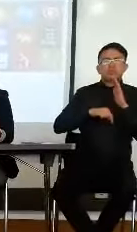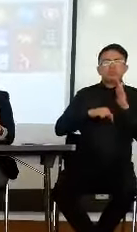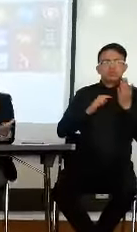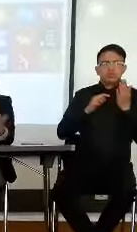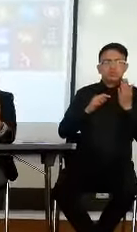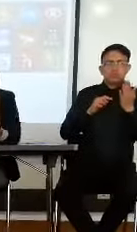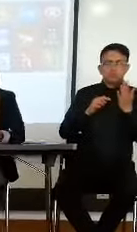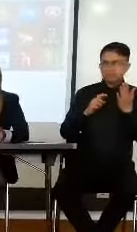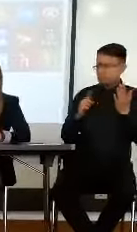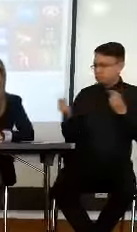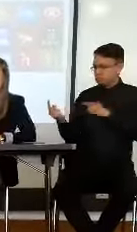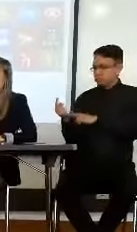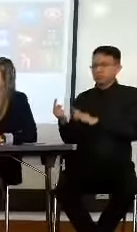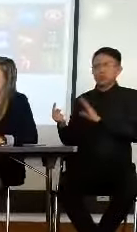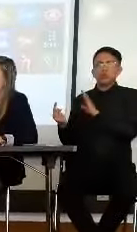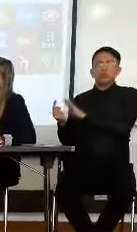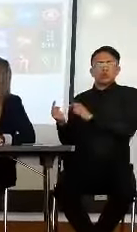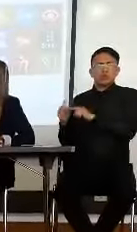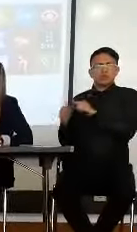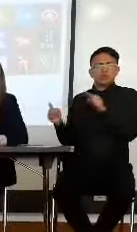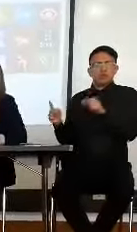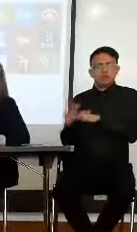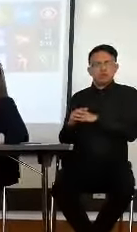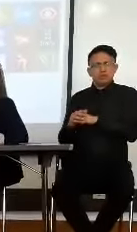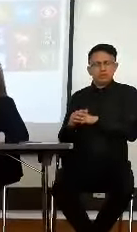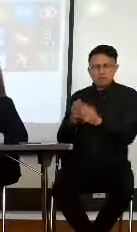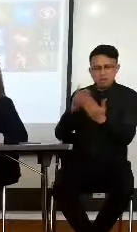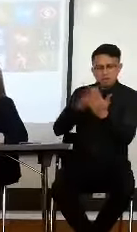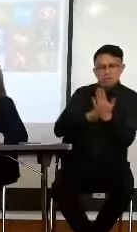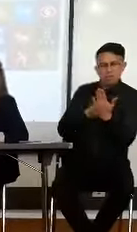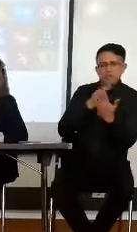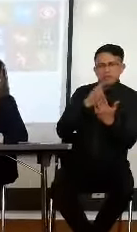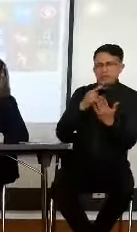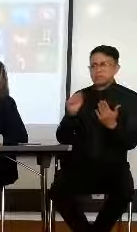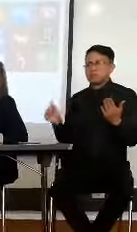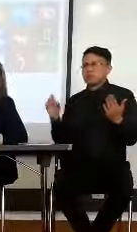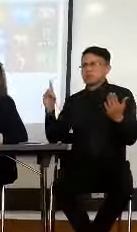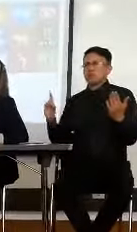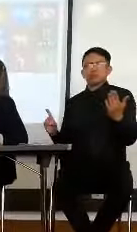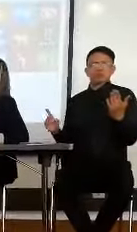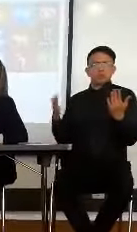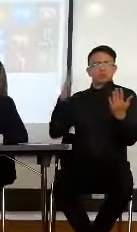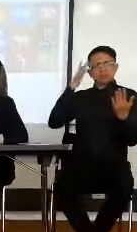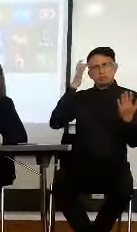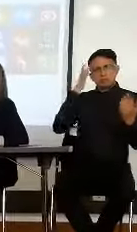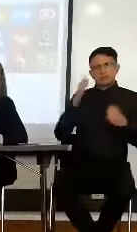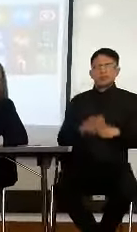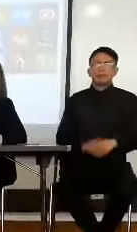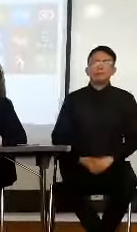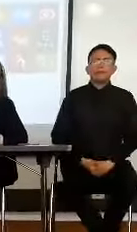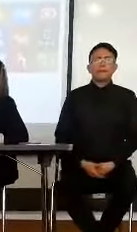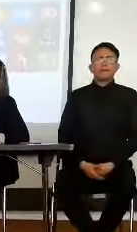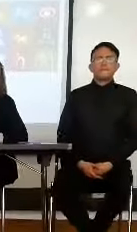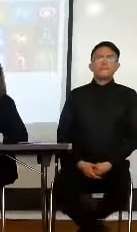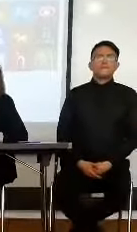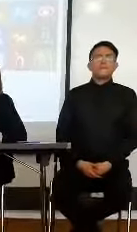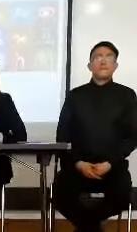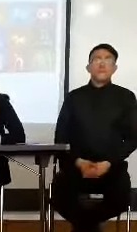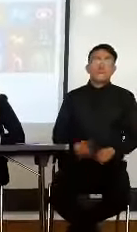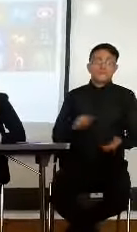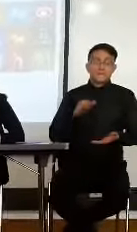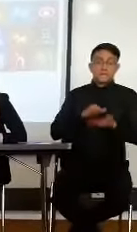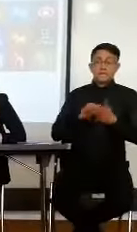encontrar una persona ahí que tiene unas necesidades y unas maneras de comunicar y de decir. Y esta atención debe garantizar los